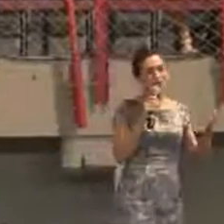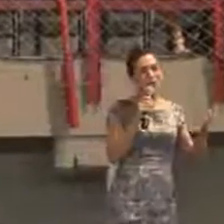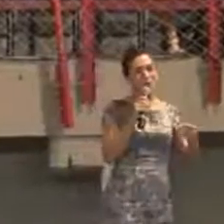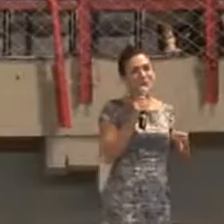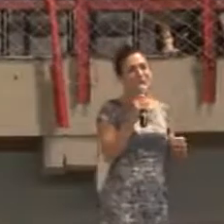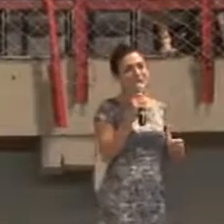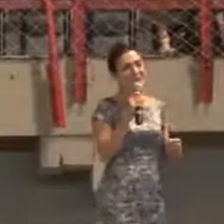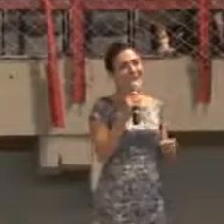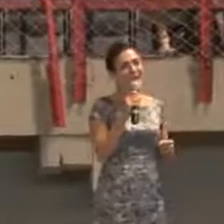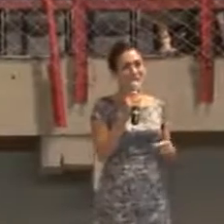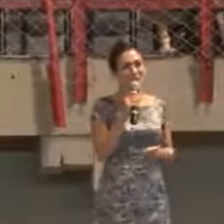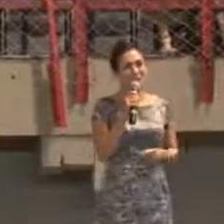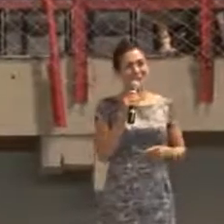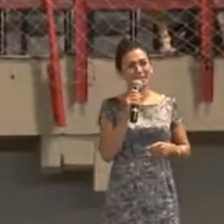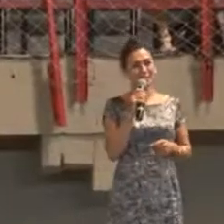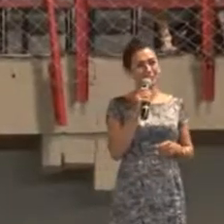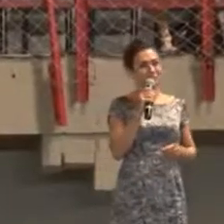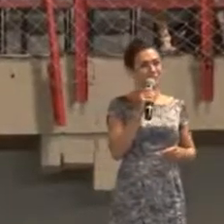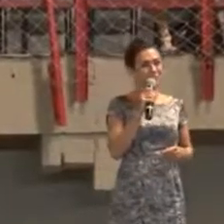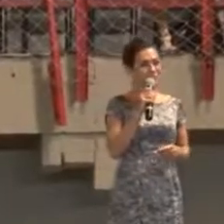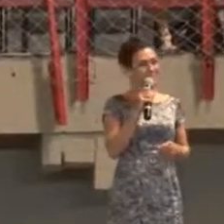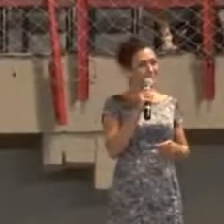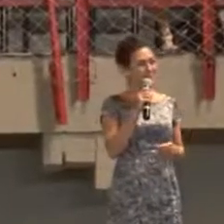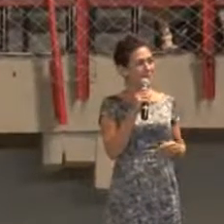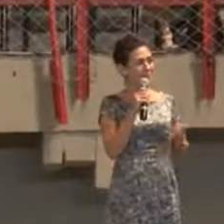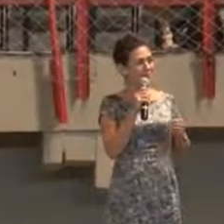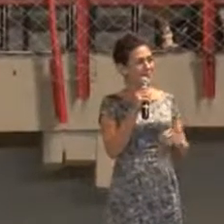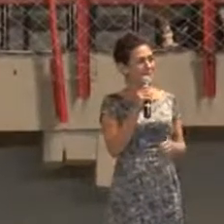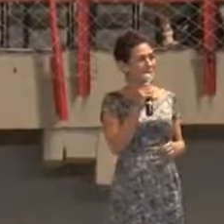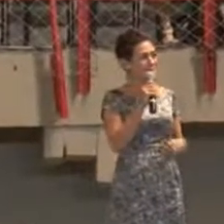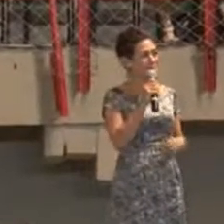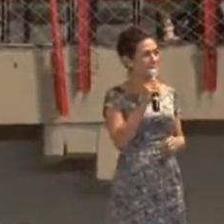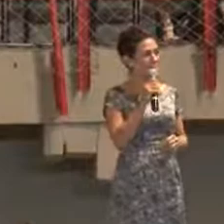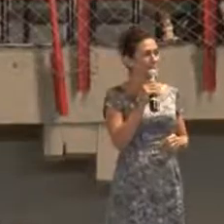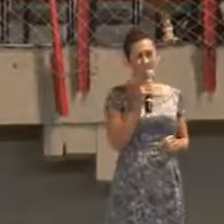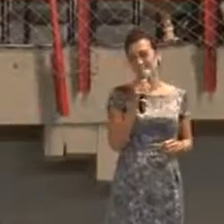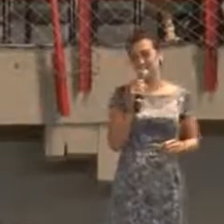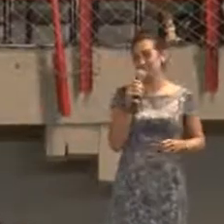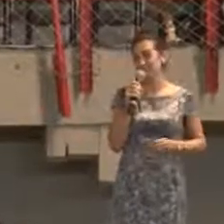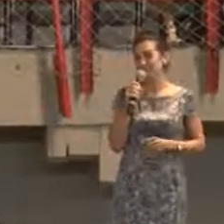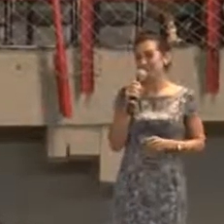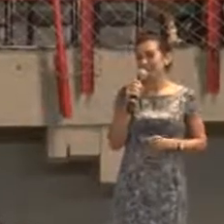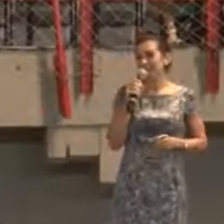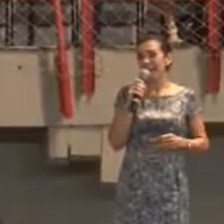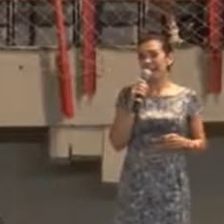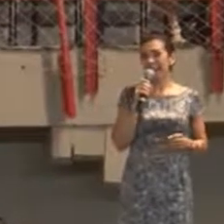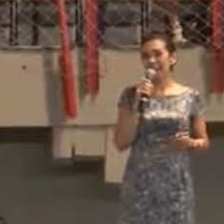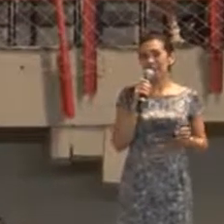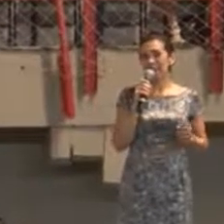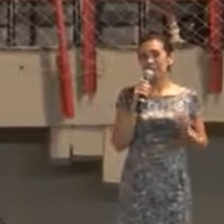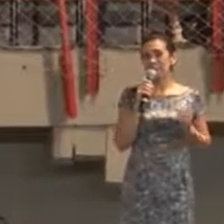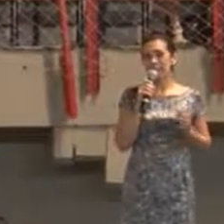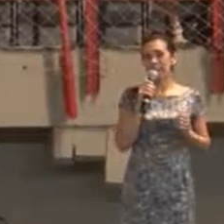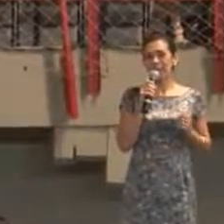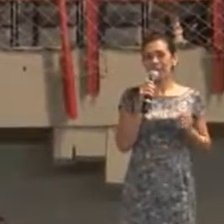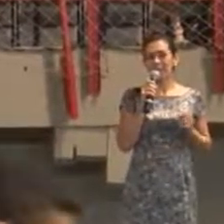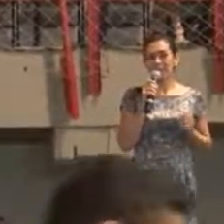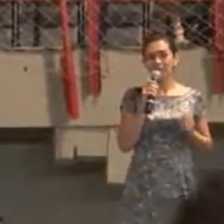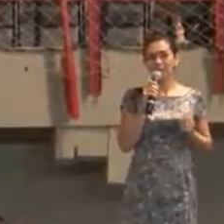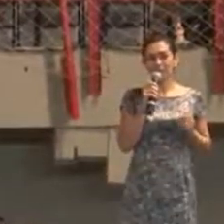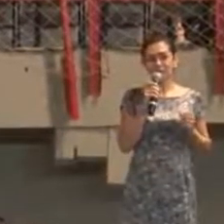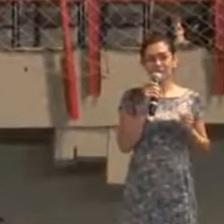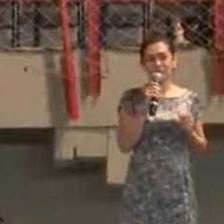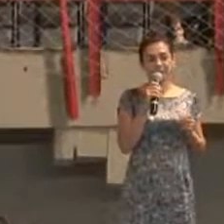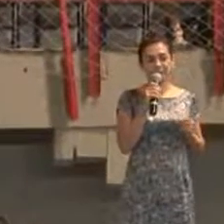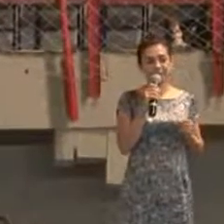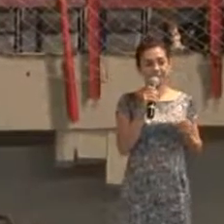lindo. Eu me emociono de verdade, de coração. Eu já gosto de vocês muito mais por isso. O horário de